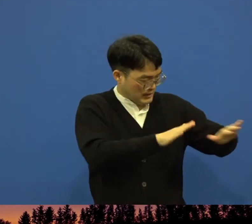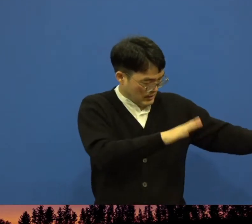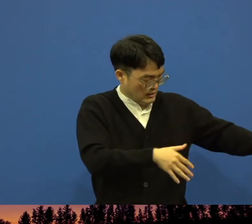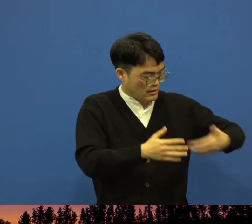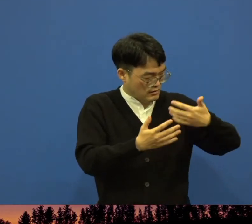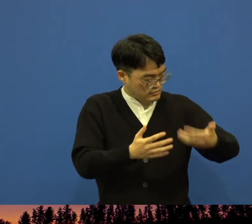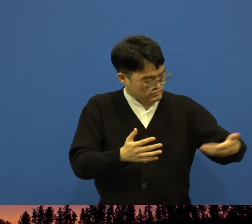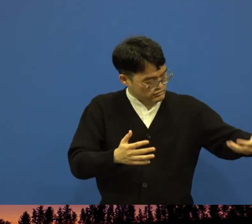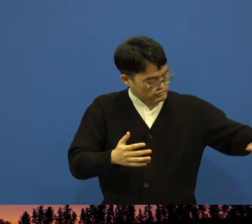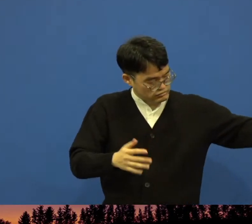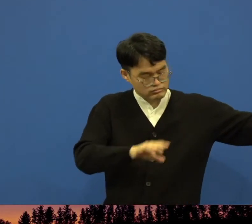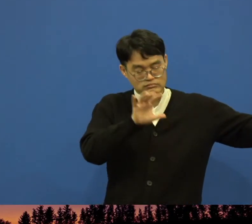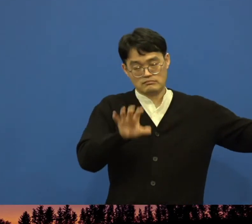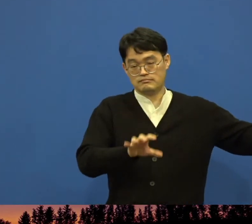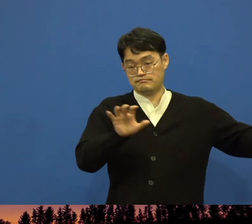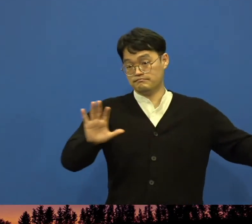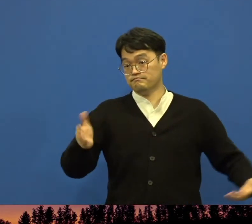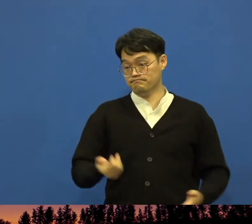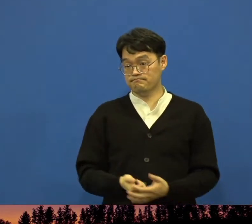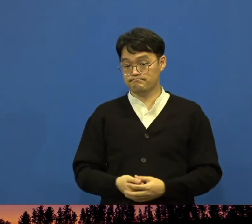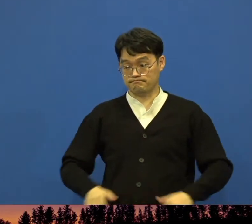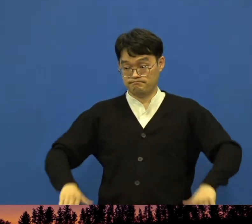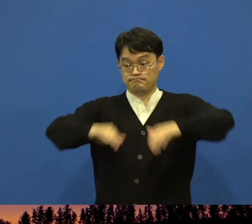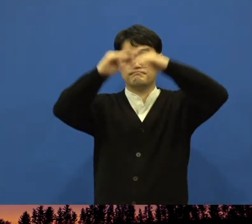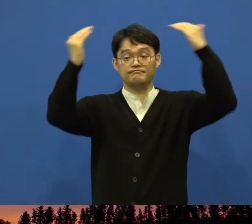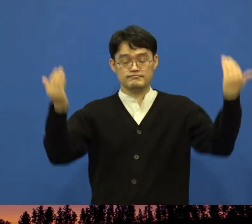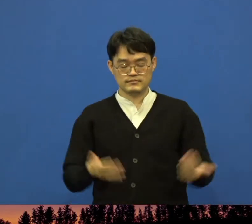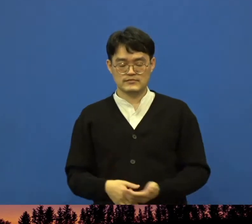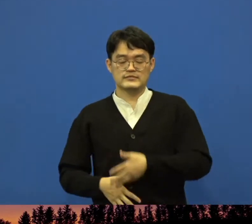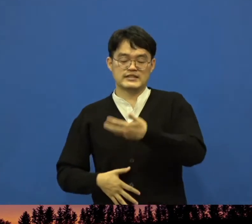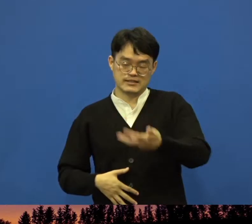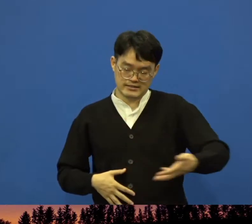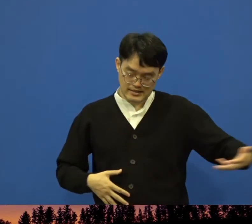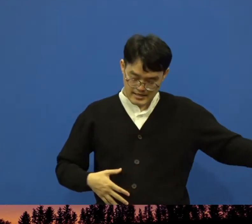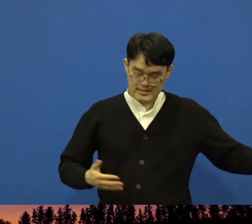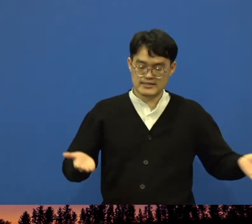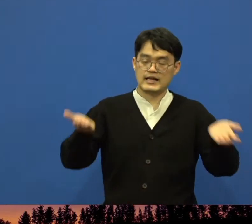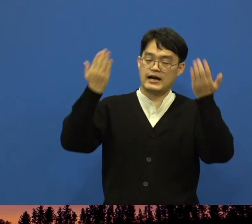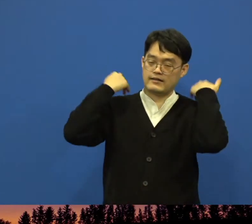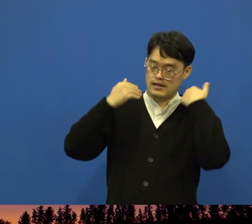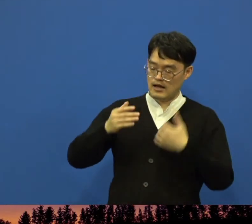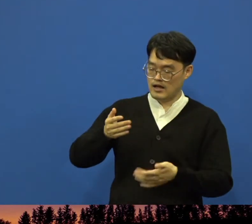자, 여러분, 이 모든 것들은 흐른다는 얘기를 하고 있잖아요. 이 구절에서는 흐른다, 지나가 버린다.